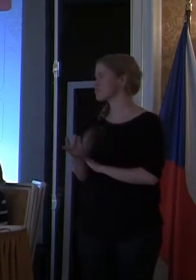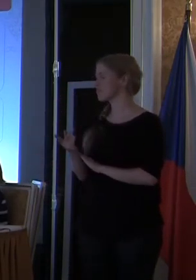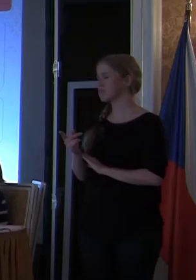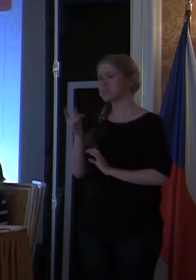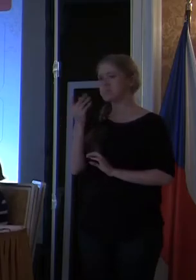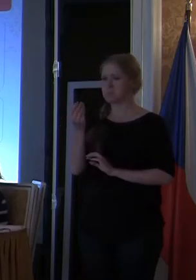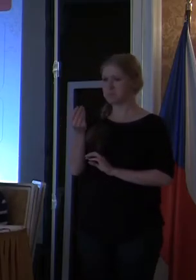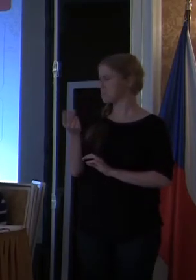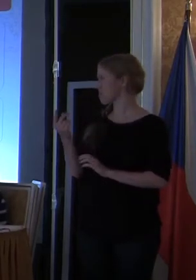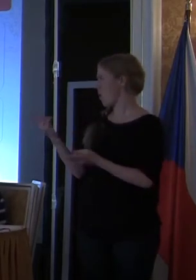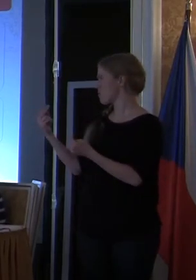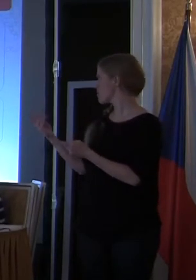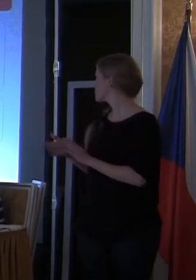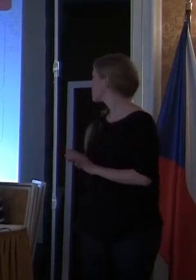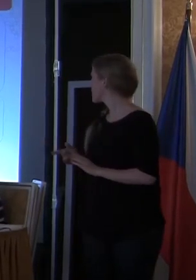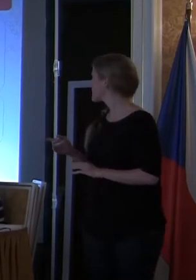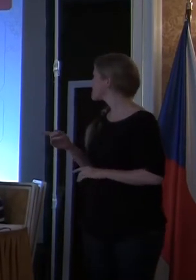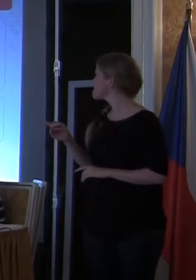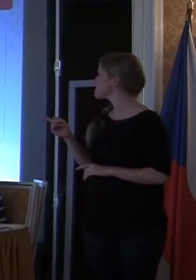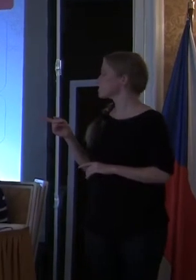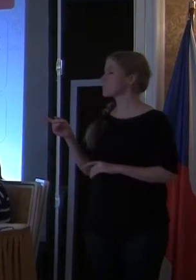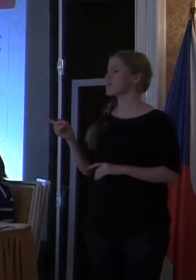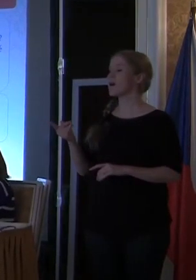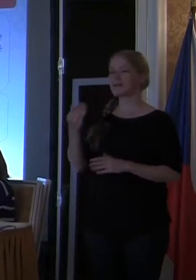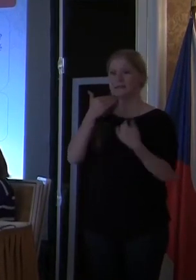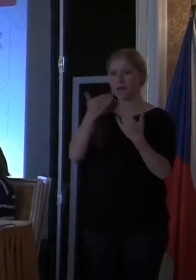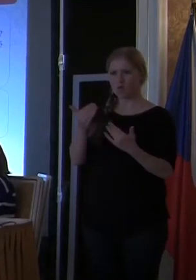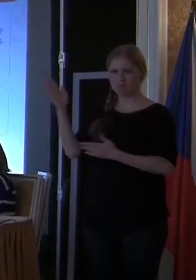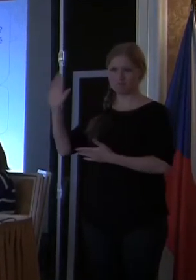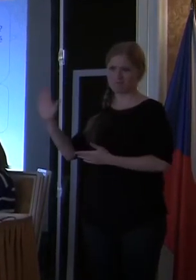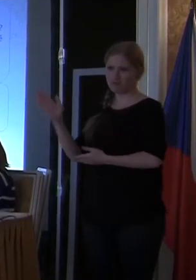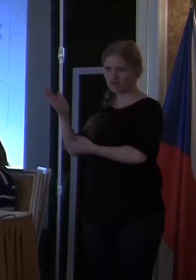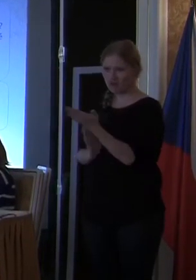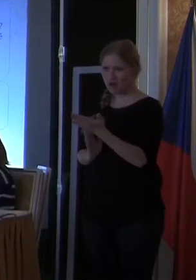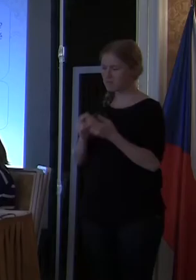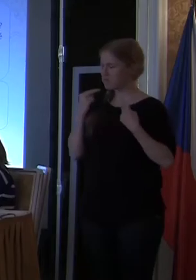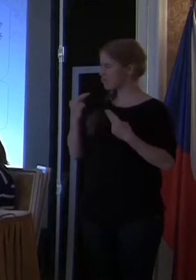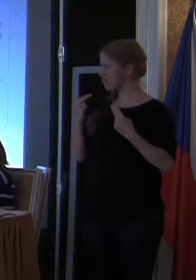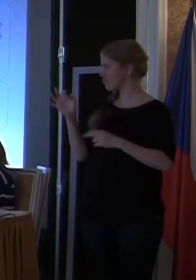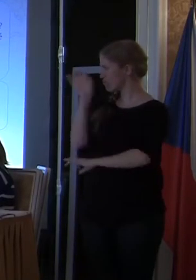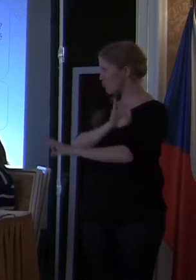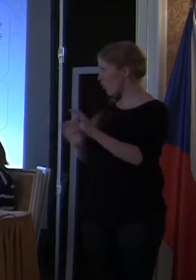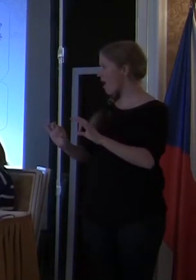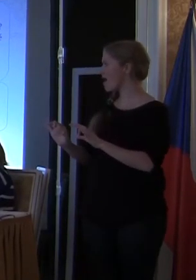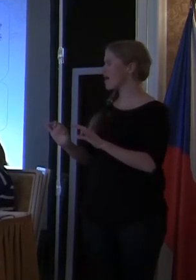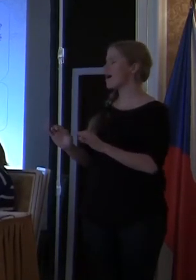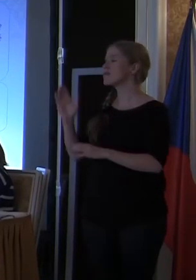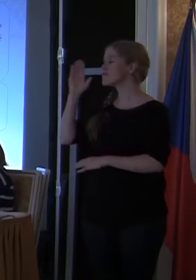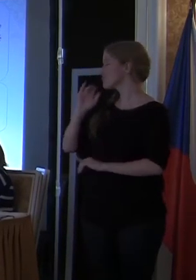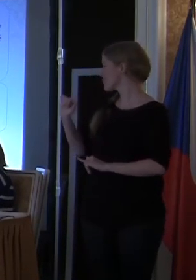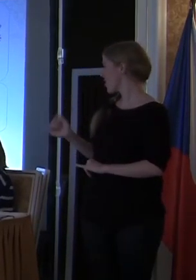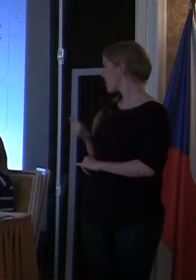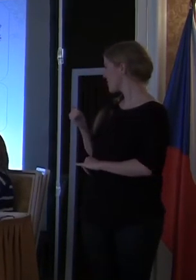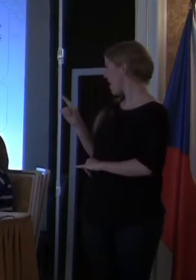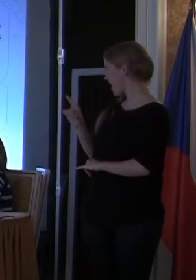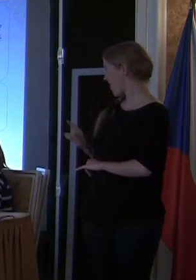stěžejních částí výstupu z našeho projektu. A poprosím ještě Lenku Feldsmarovou, aby řekla něco k těm